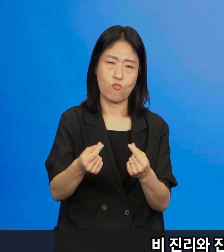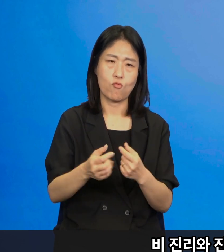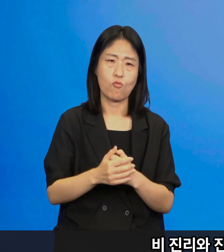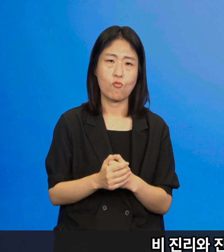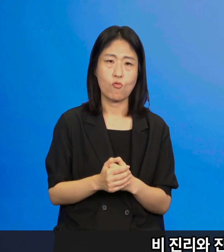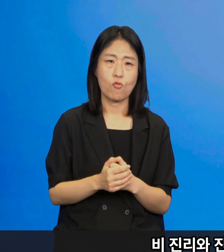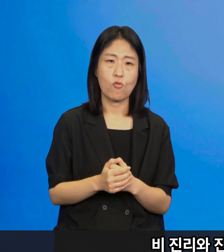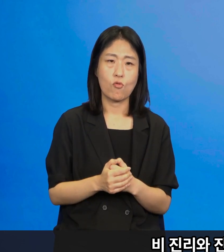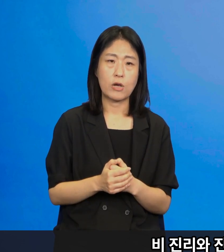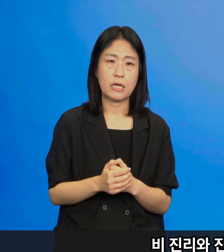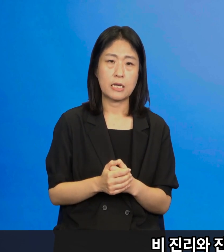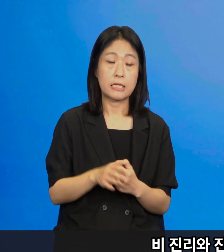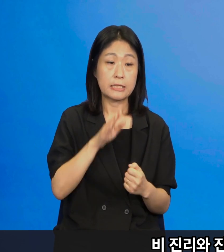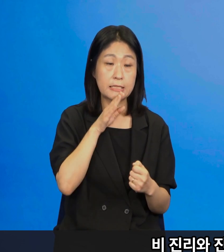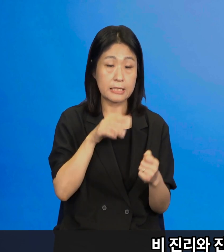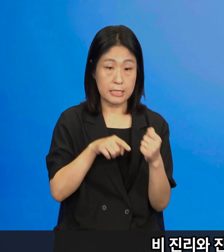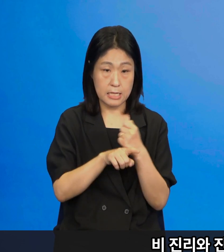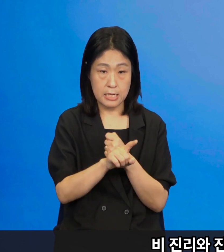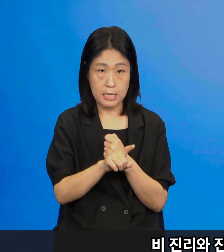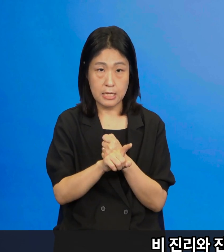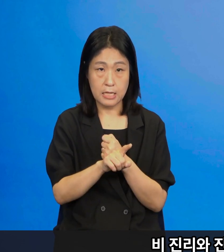비진리와 진리의 싸움입니다.